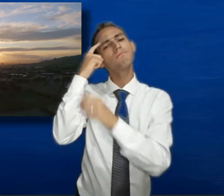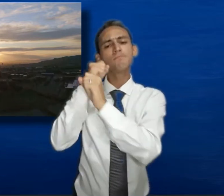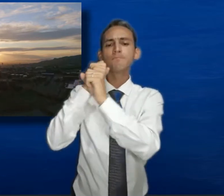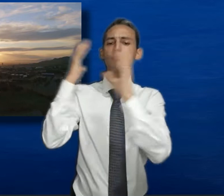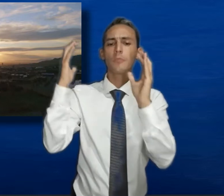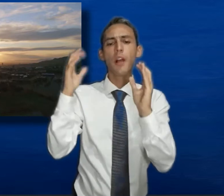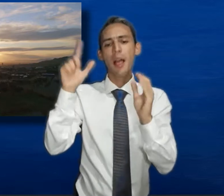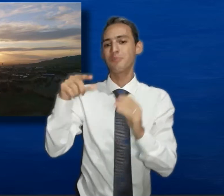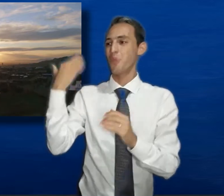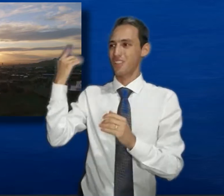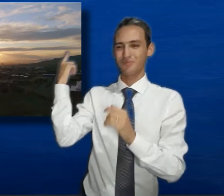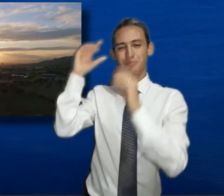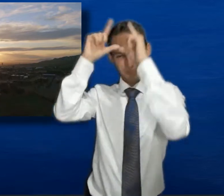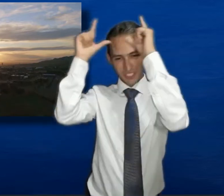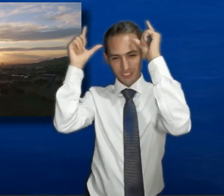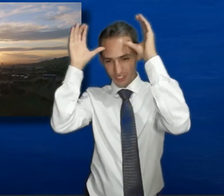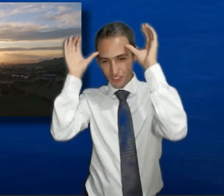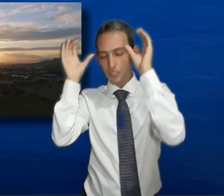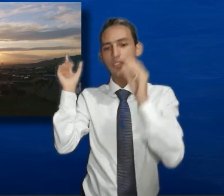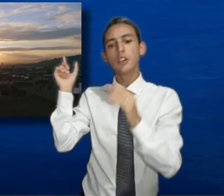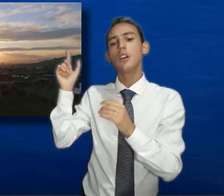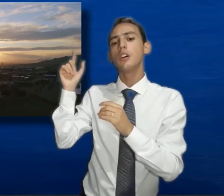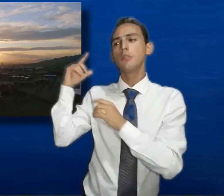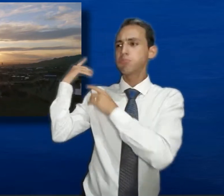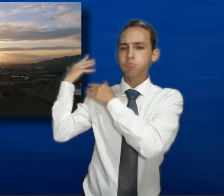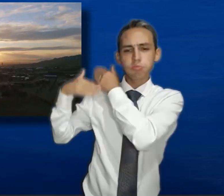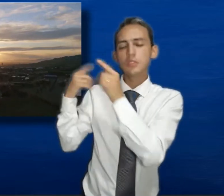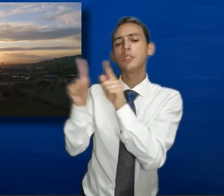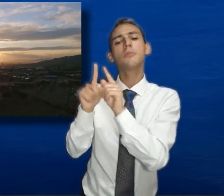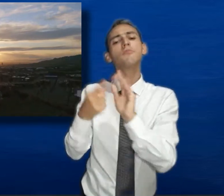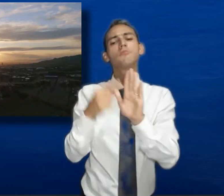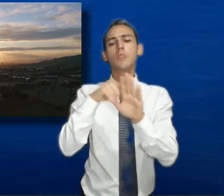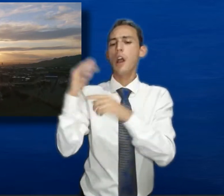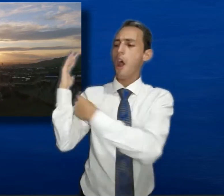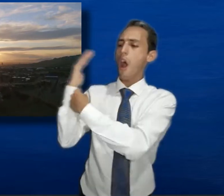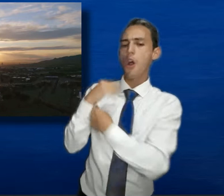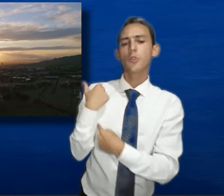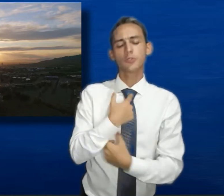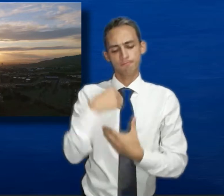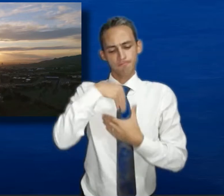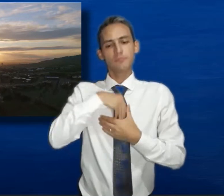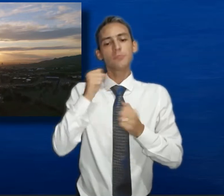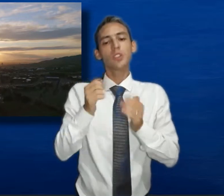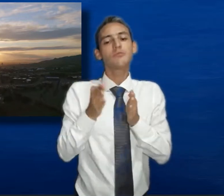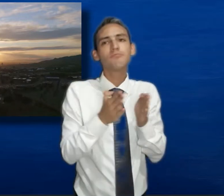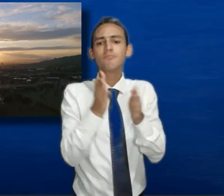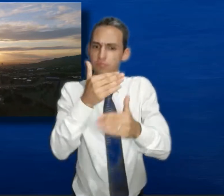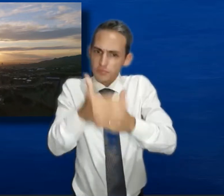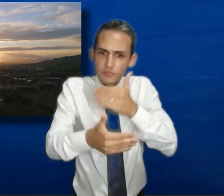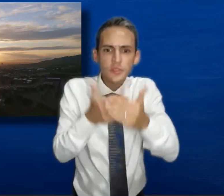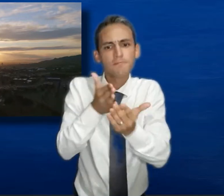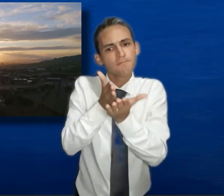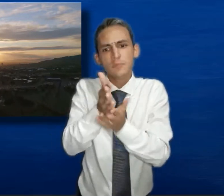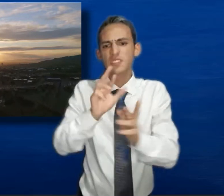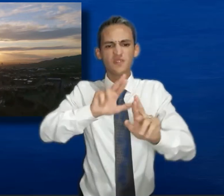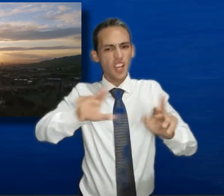instrui nossa perspectiva da visão que os pioneiros tiveram. Ela também pode servir como uma metáfora para ajudar a aprofundar nossa visão pessoal